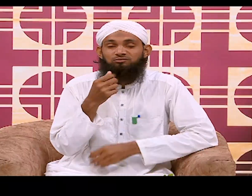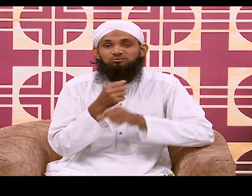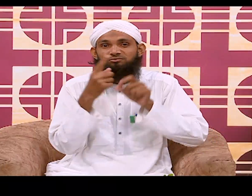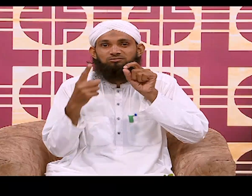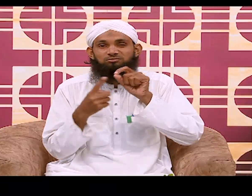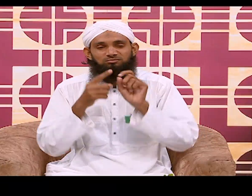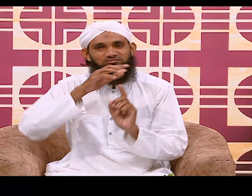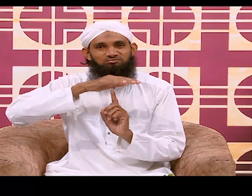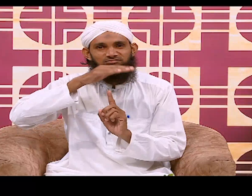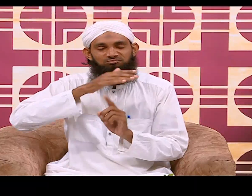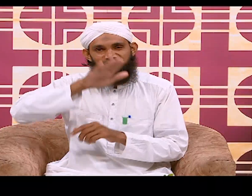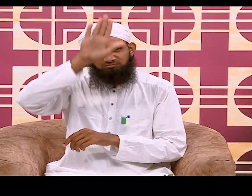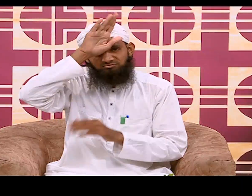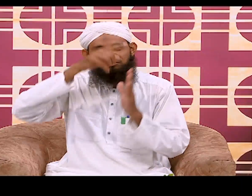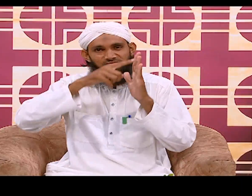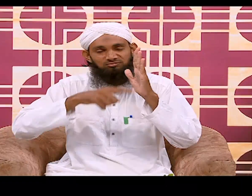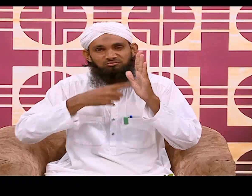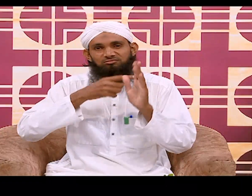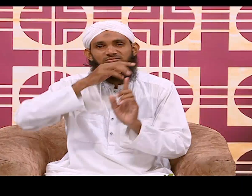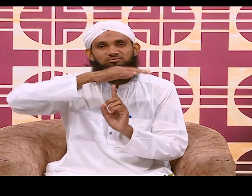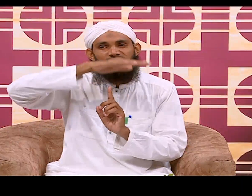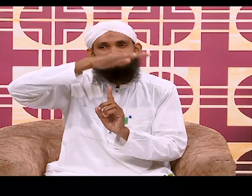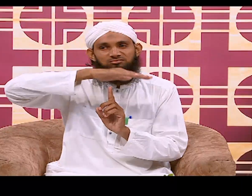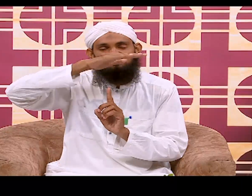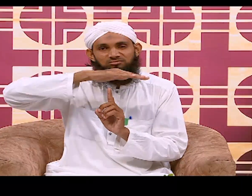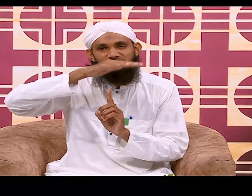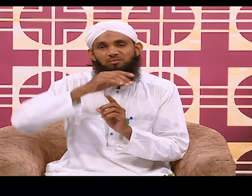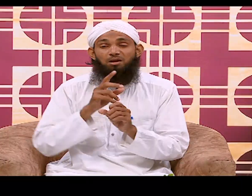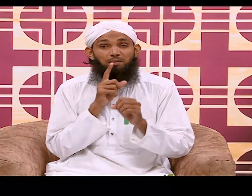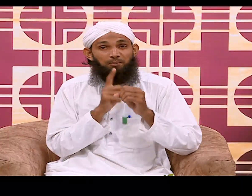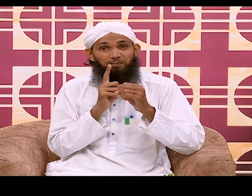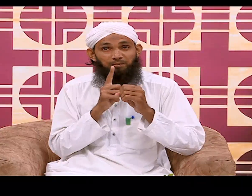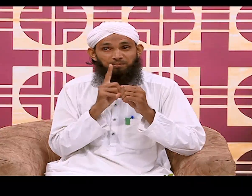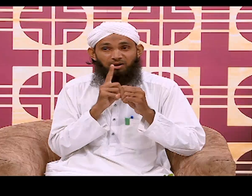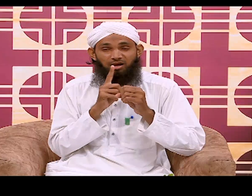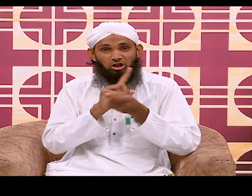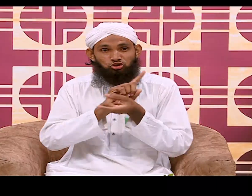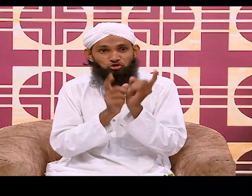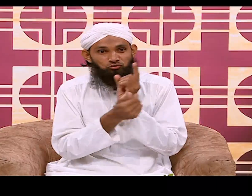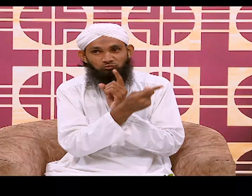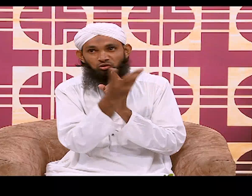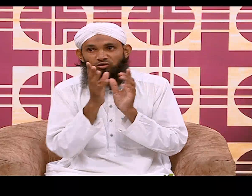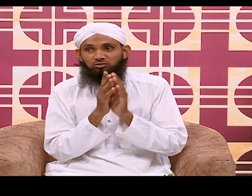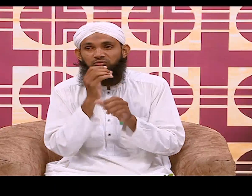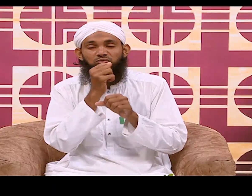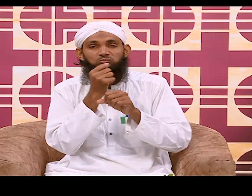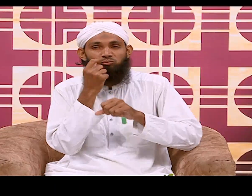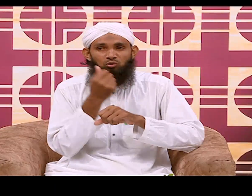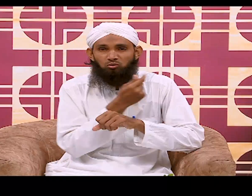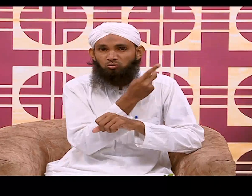حضور غوث پاک شیخ عبد القادر جیلانی رحمت اللہ علیہ کے بیانات کیسے انقلابی ہوتے تھے۔ لوگ آپ کا بیان سن